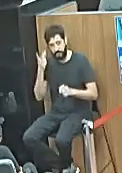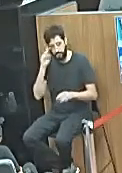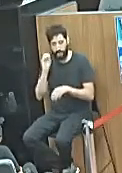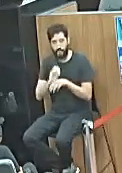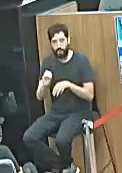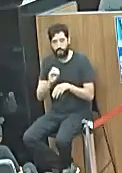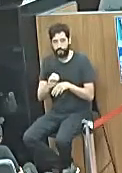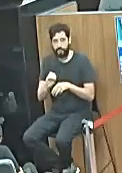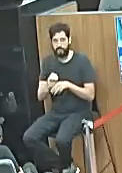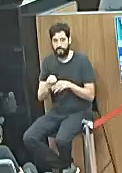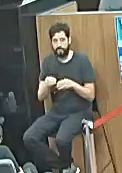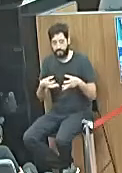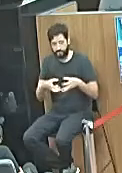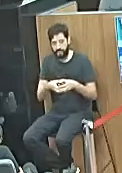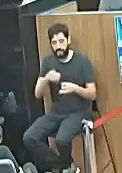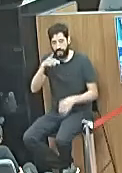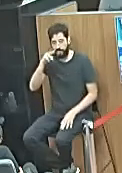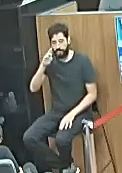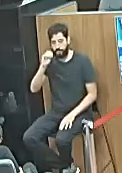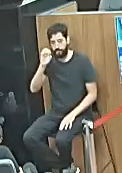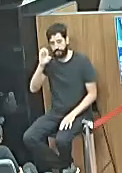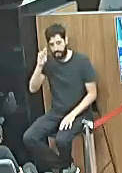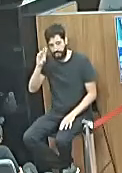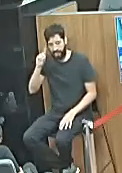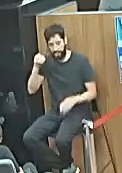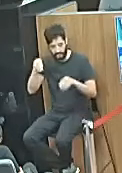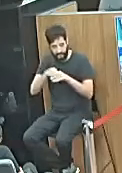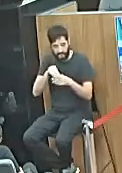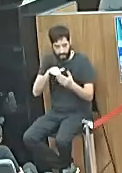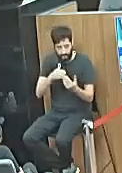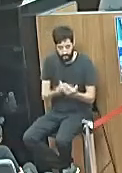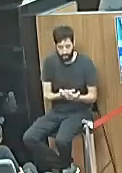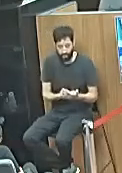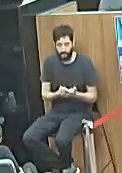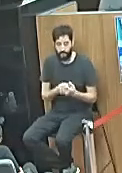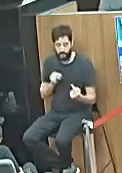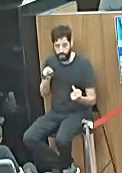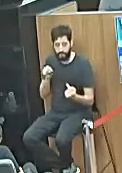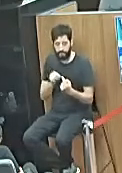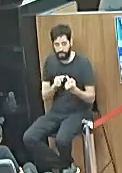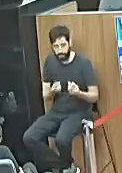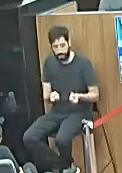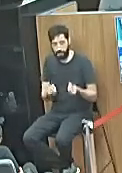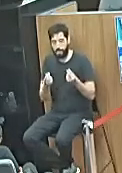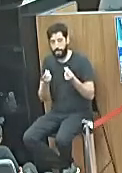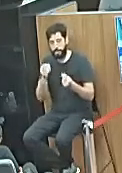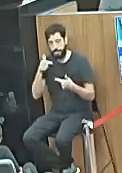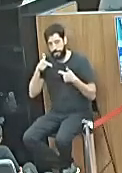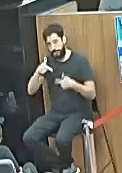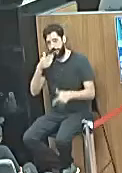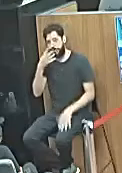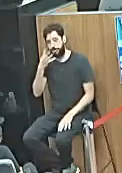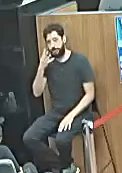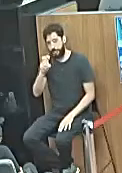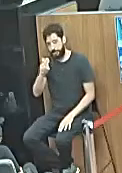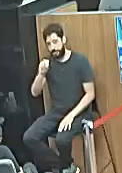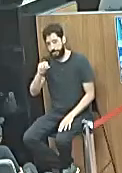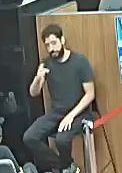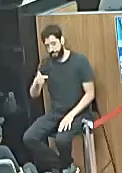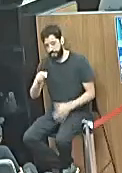pelo proerd nas escolas ampliação da meta física e financeira da ação 4507